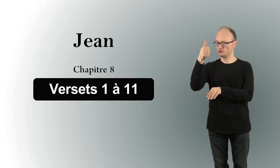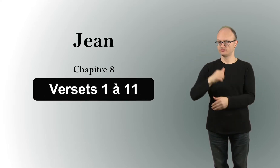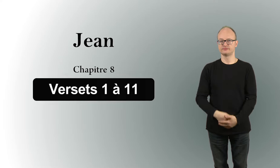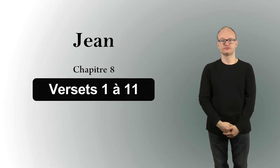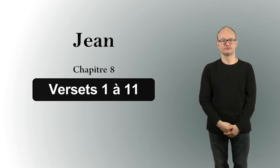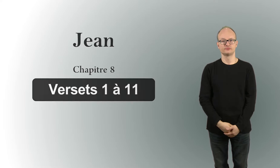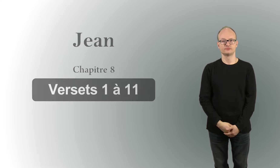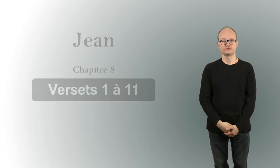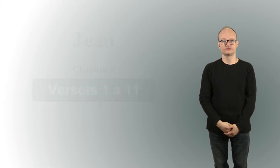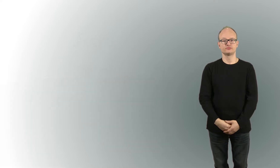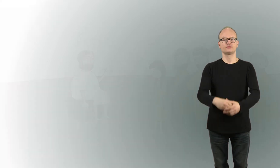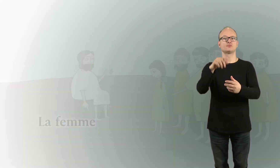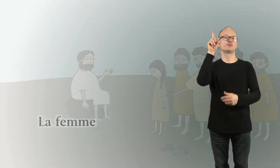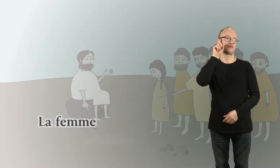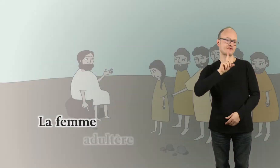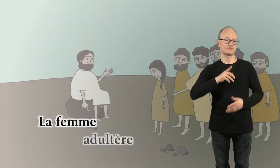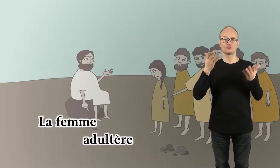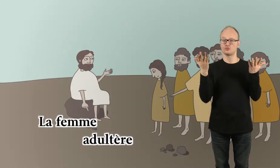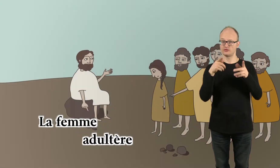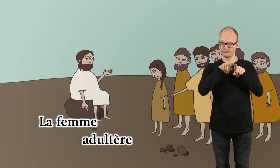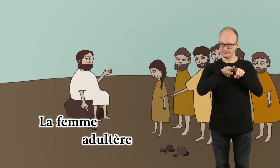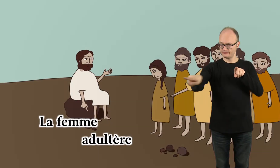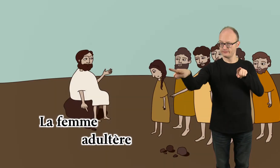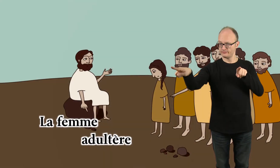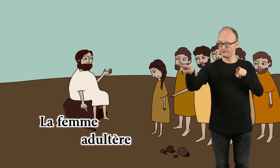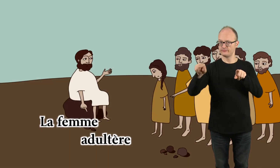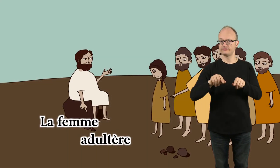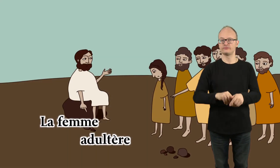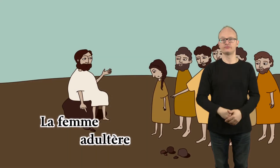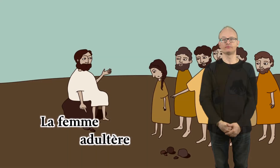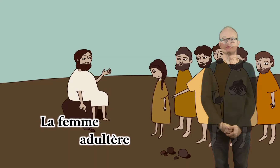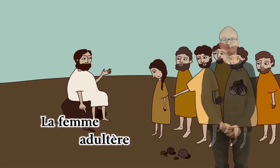11. La femme adultère.